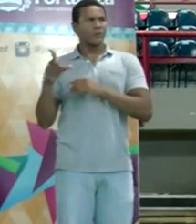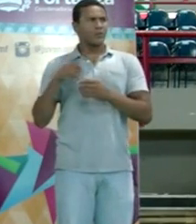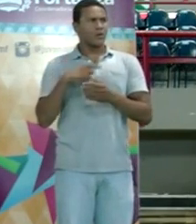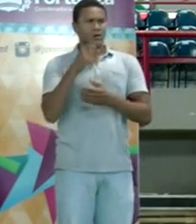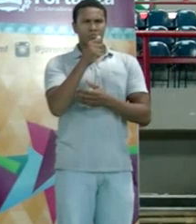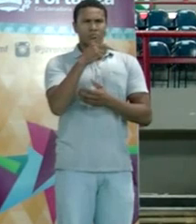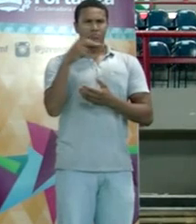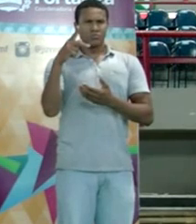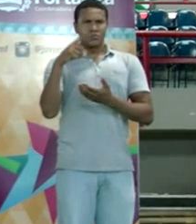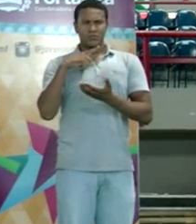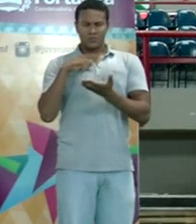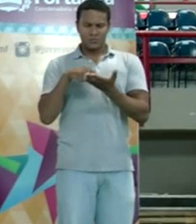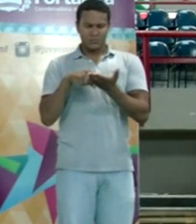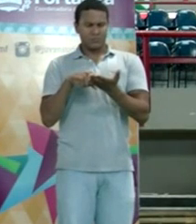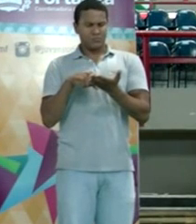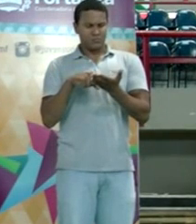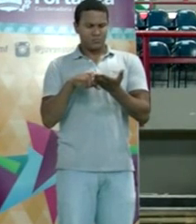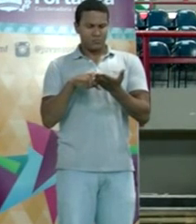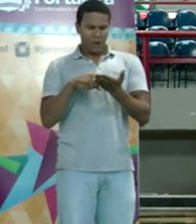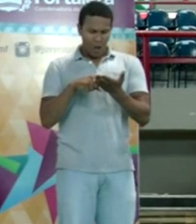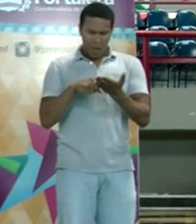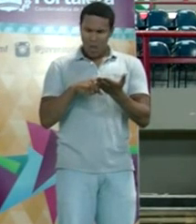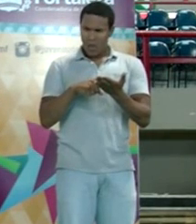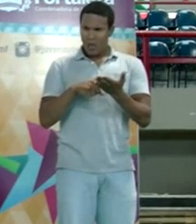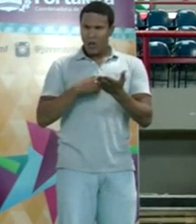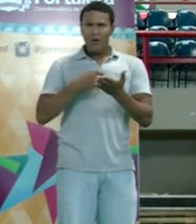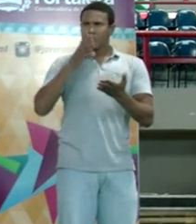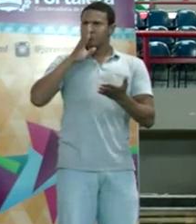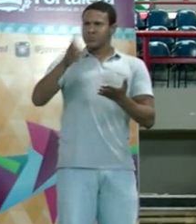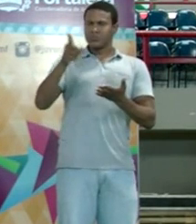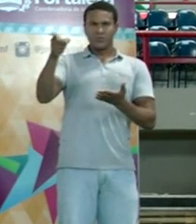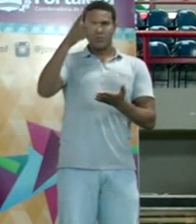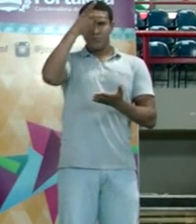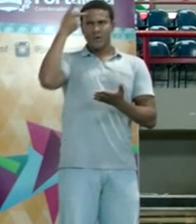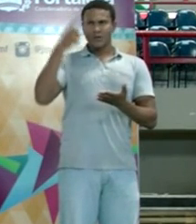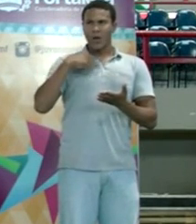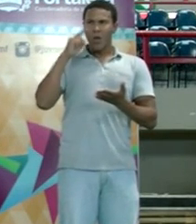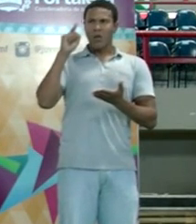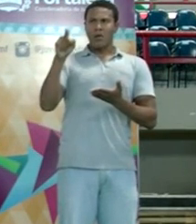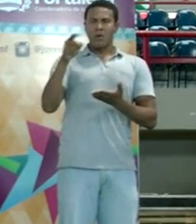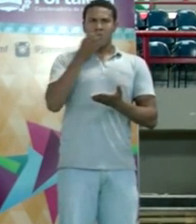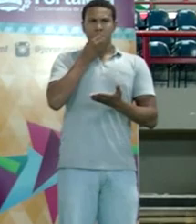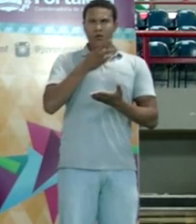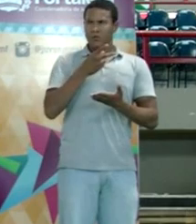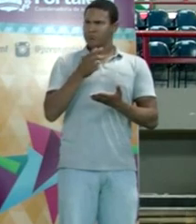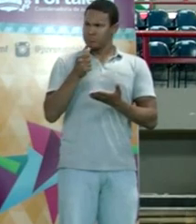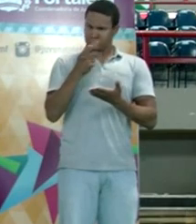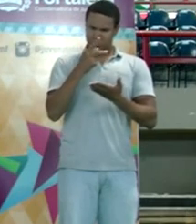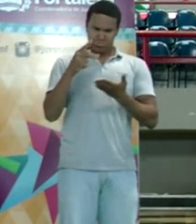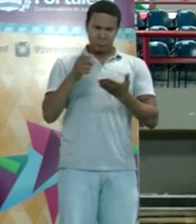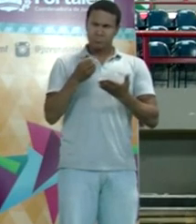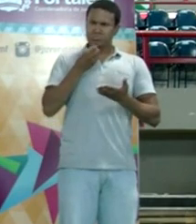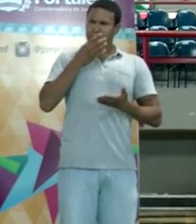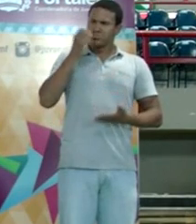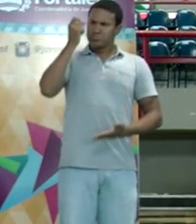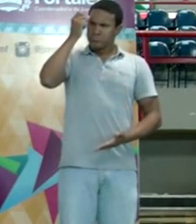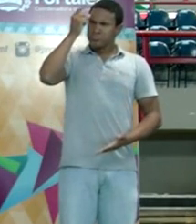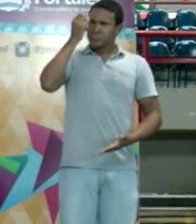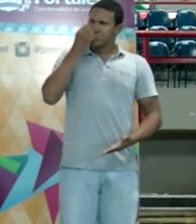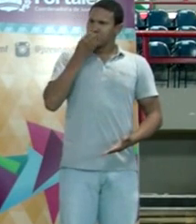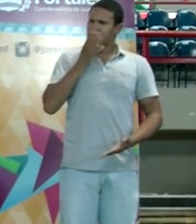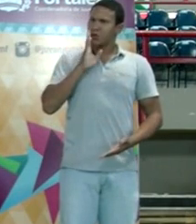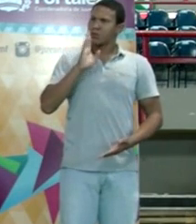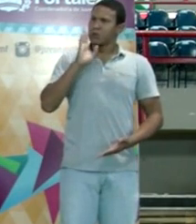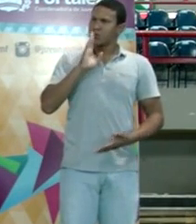para denunciar quem joga lixo nas ruas. Surtiu efeito, foi a melhor ideia. Por sinal, na minha opinião, a ideia é muito legal,